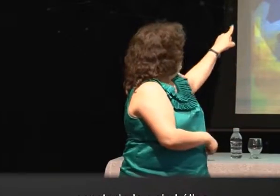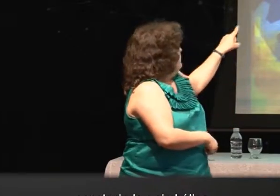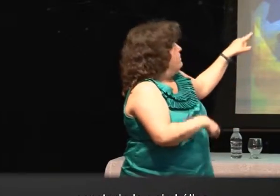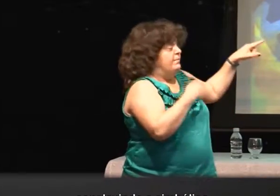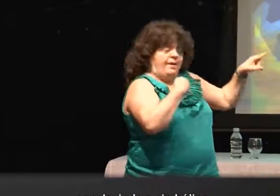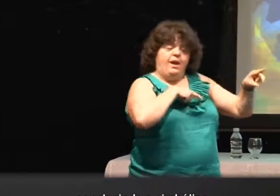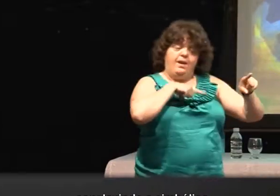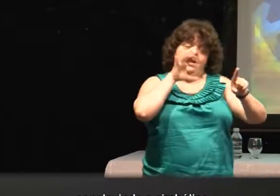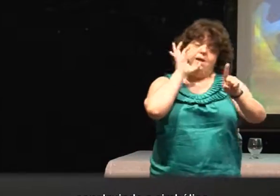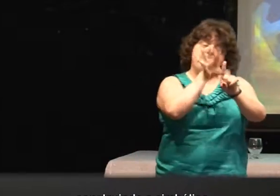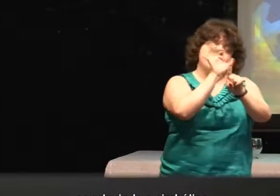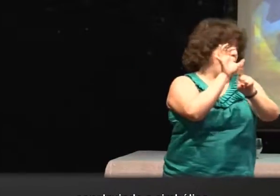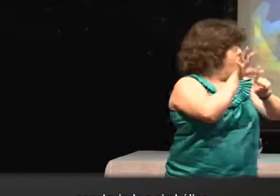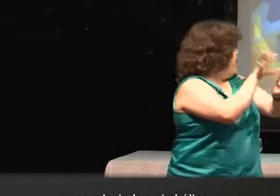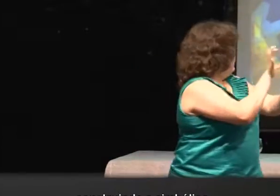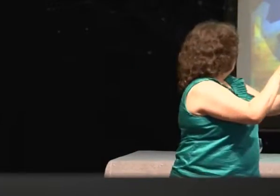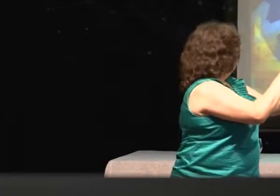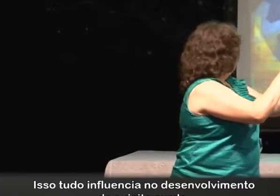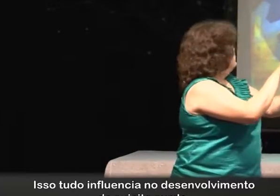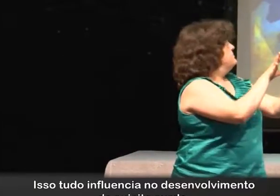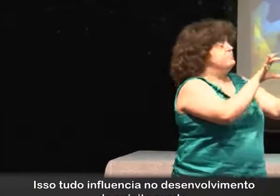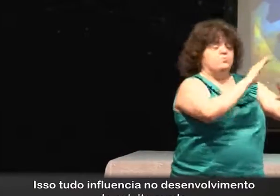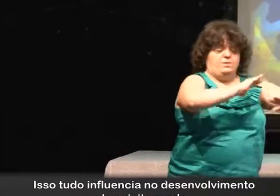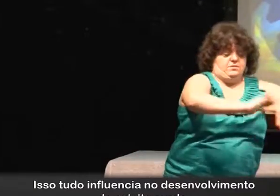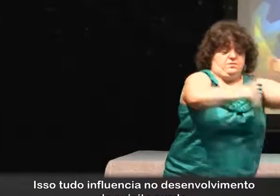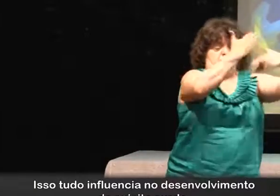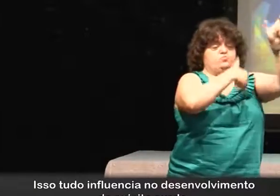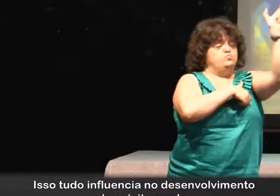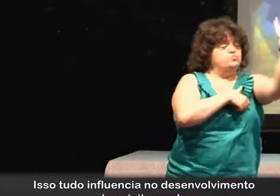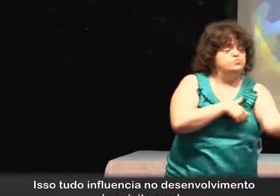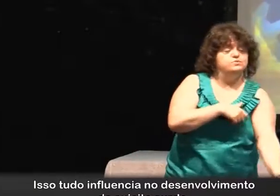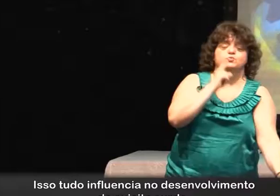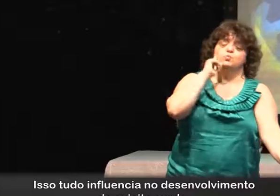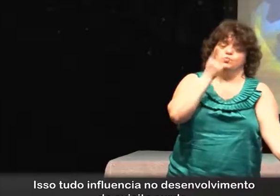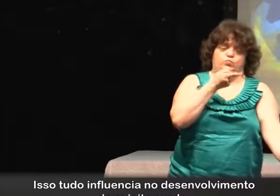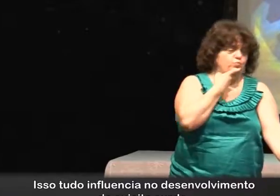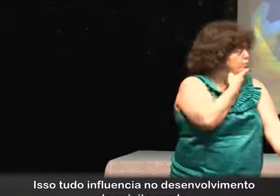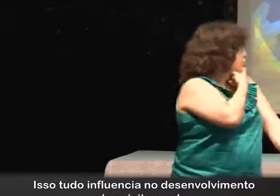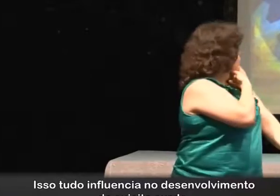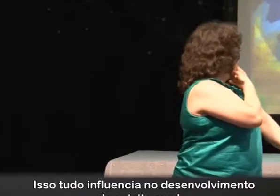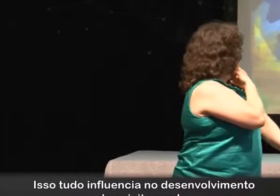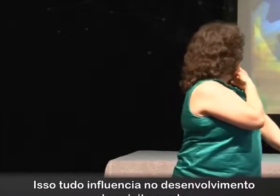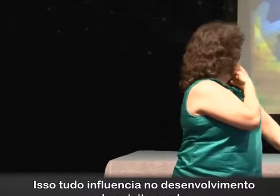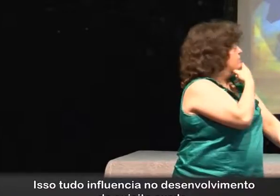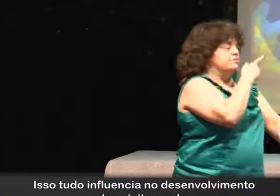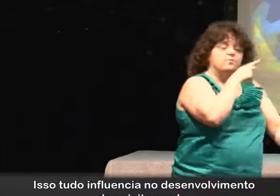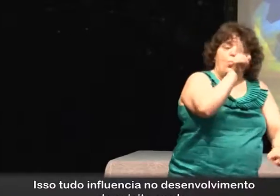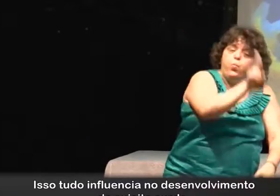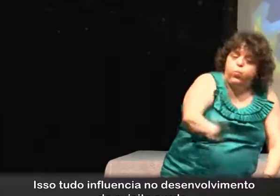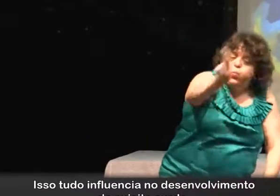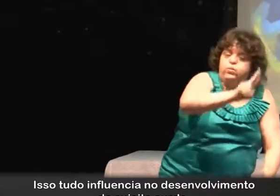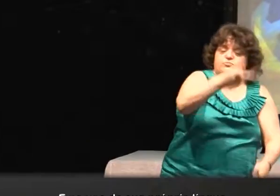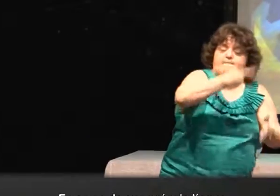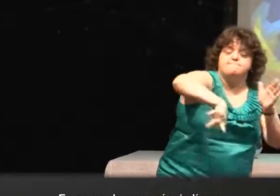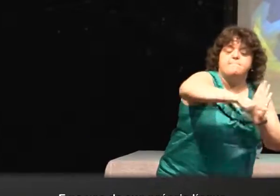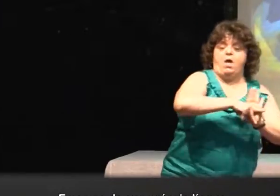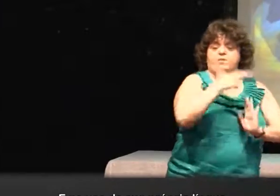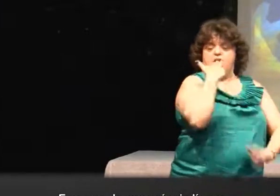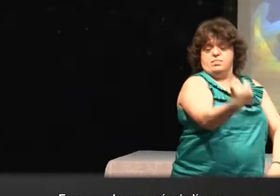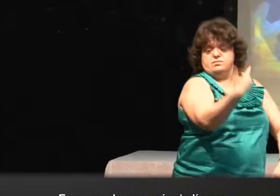construindo o simbólico, né? Isso tudo influencia no desenvolvimento do sujeito surdo e no uso